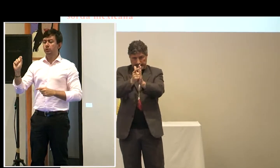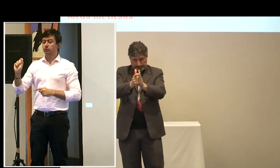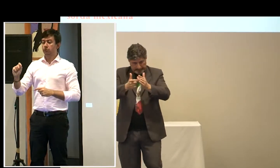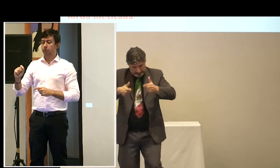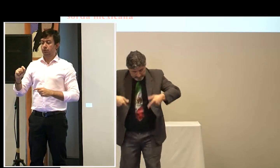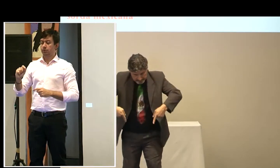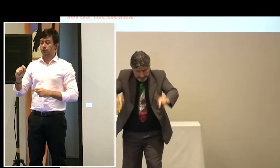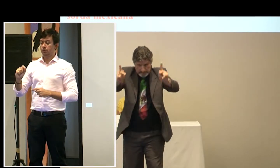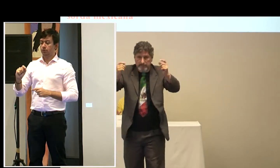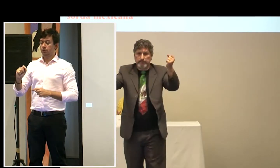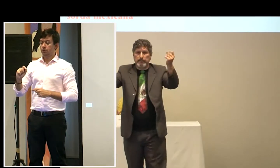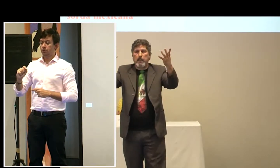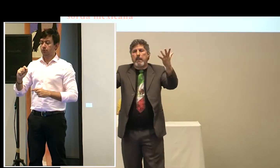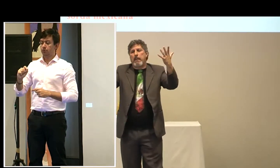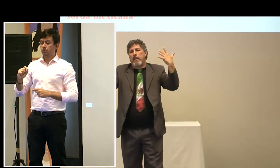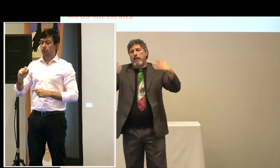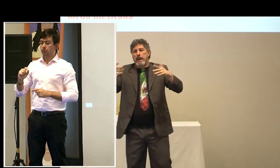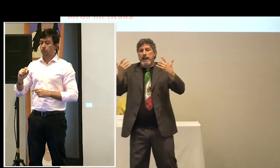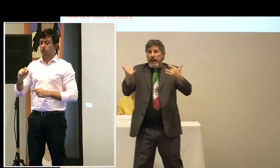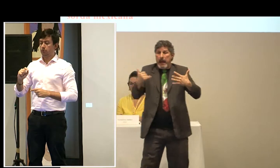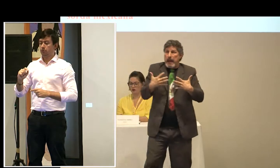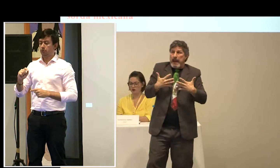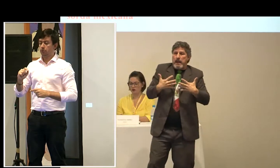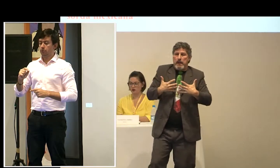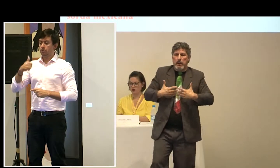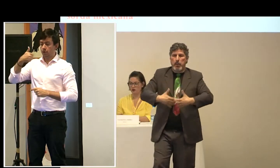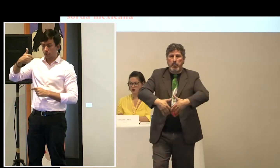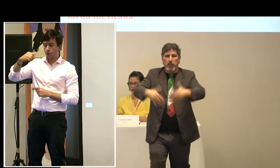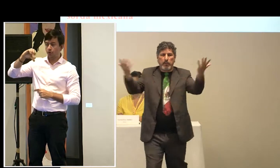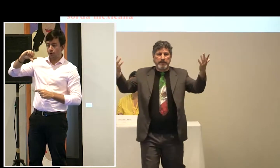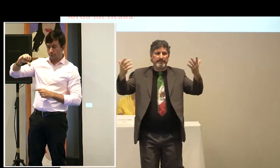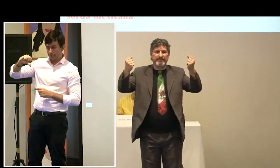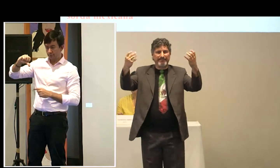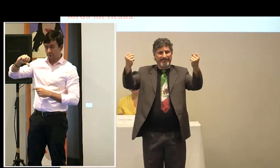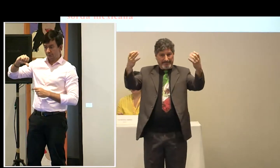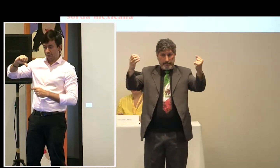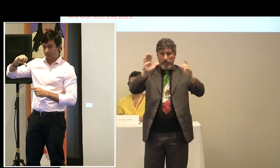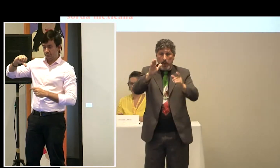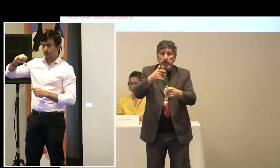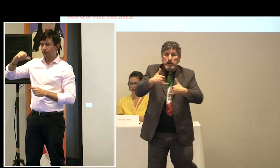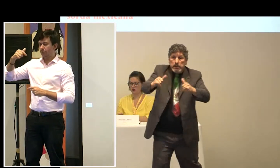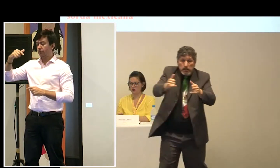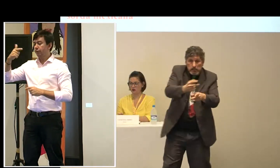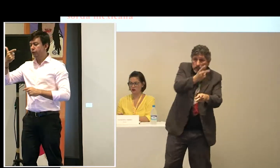Eu encontrei alguns relatos que estavam perdidos,